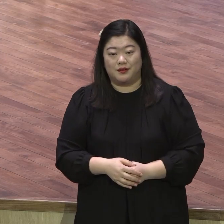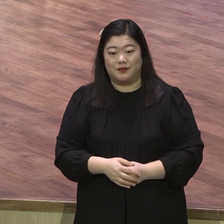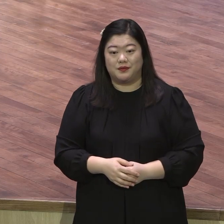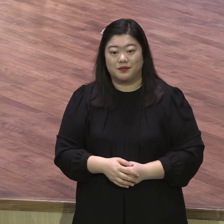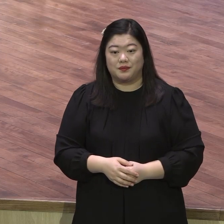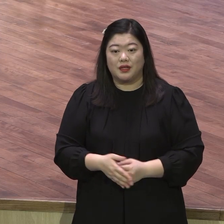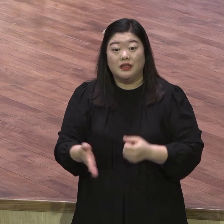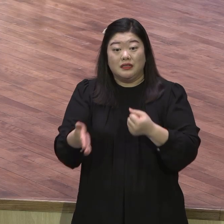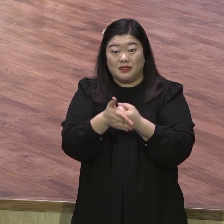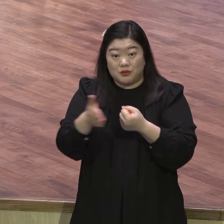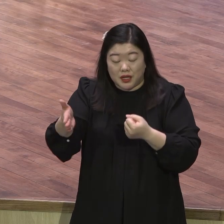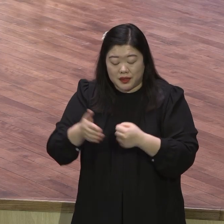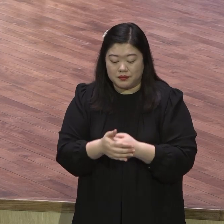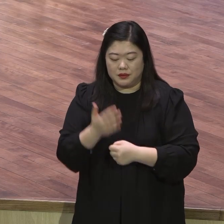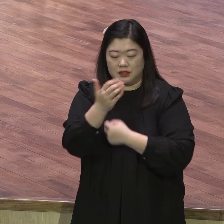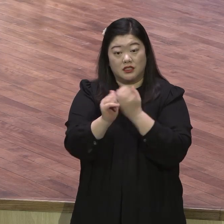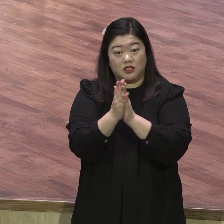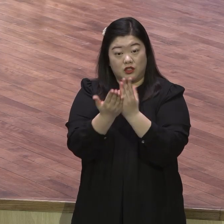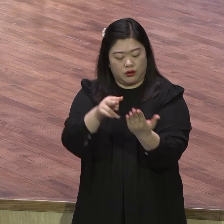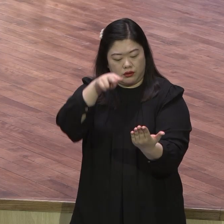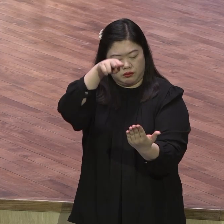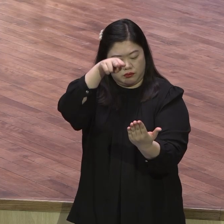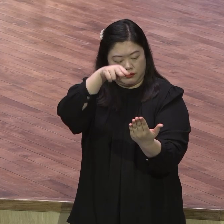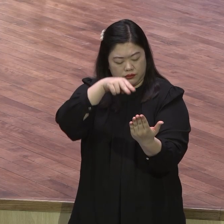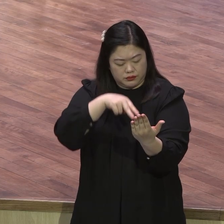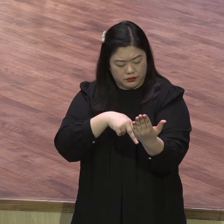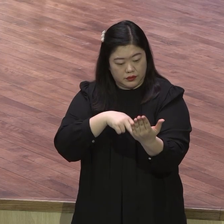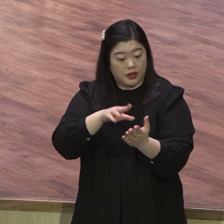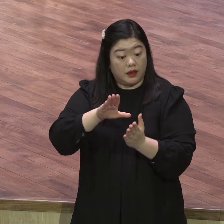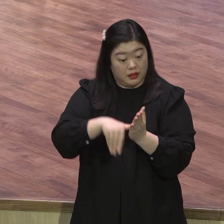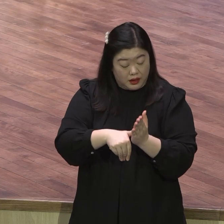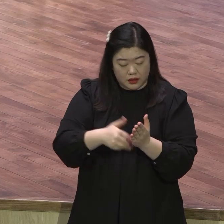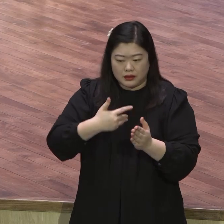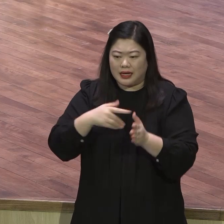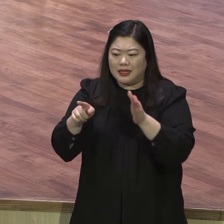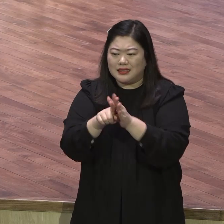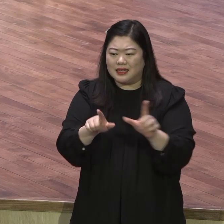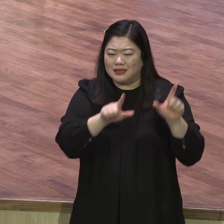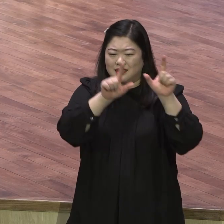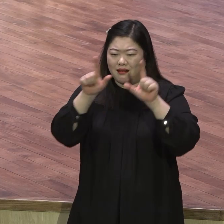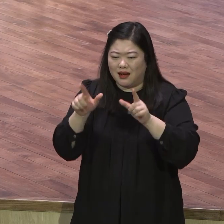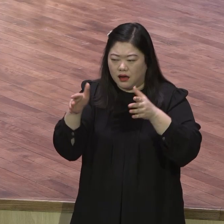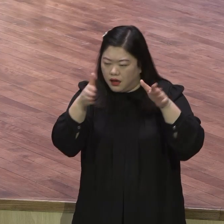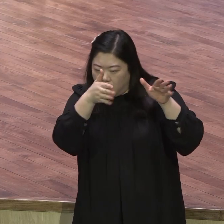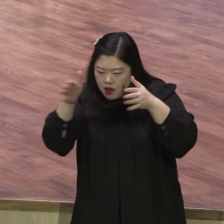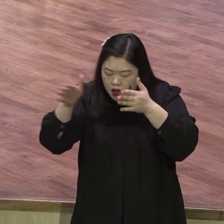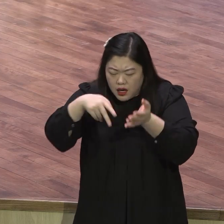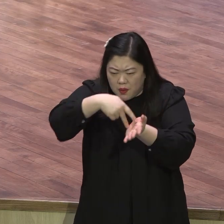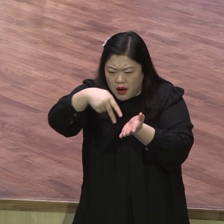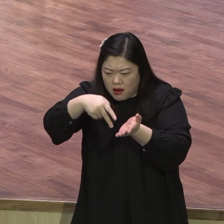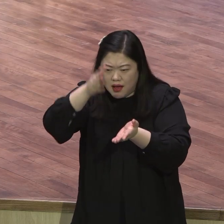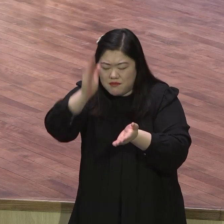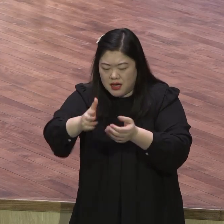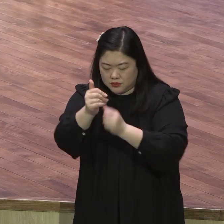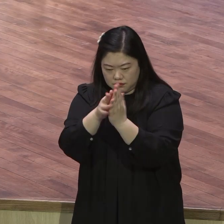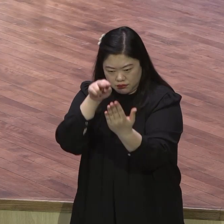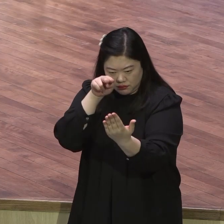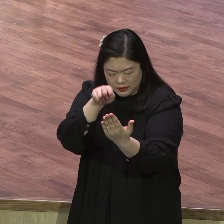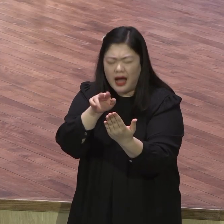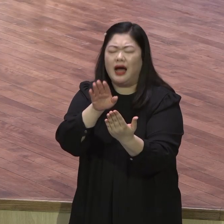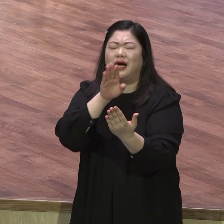이런 성경의 내용은 우리의 신앙생활이 어떤 방향으로 나갈지에 대해서 정확한 답을 주고 있습니다.